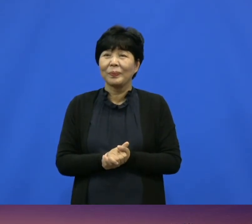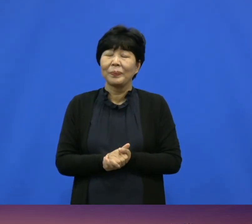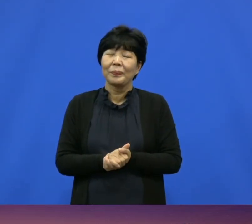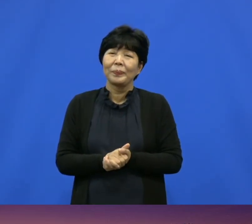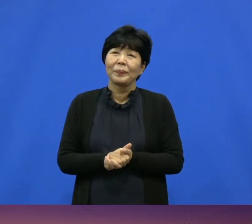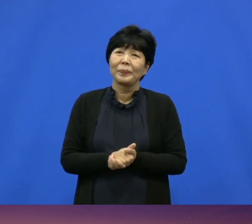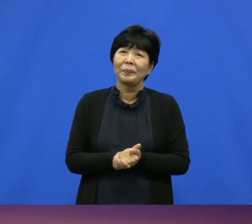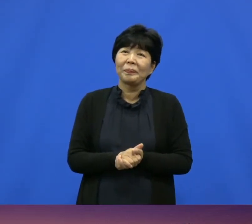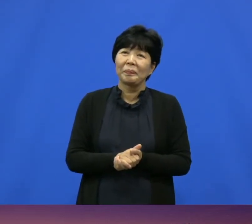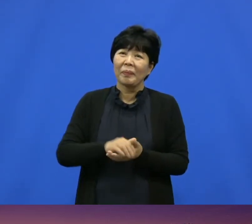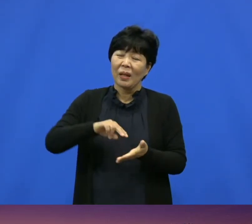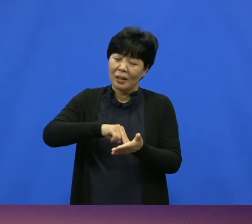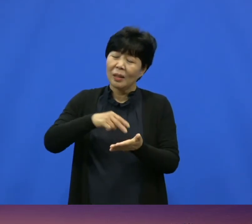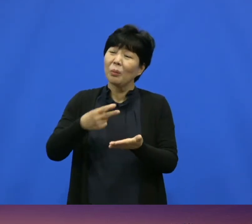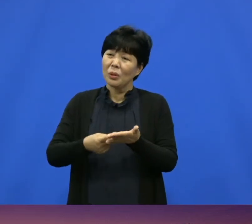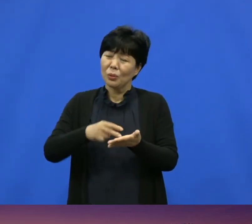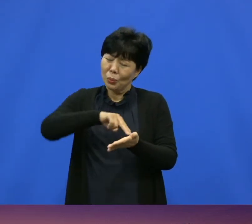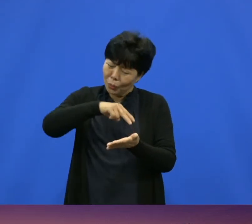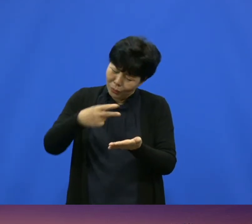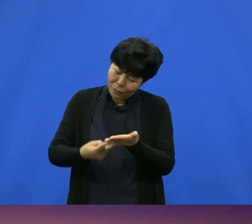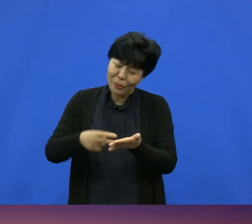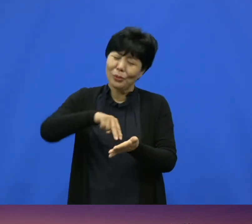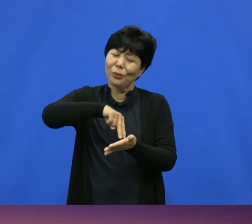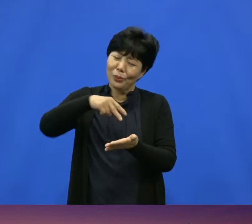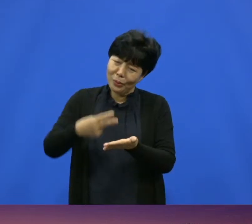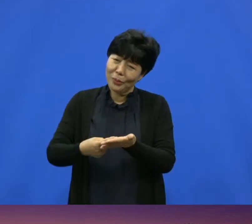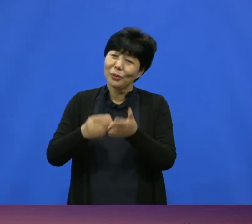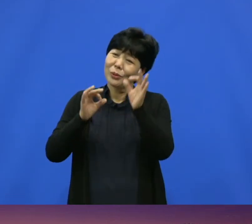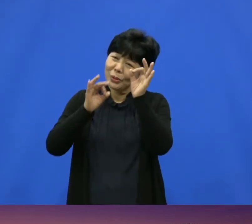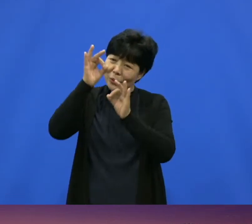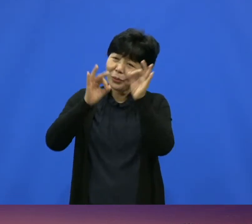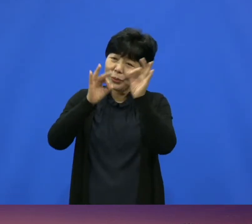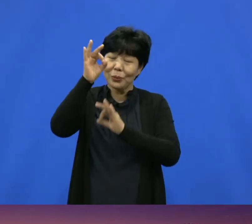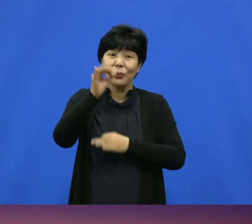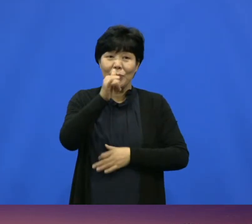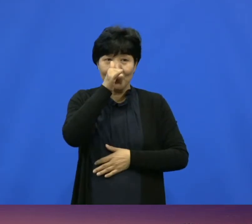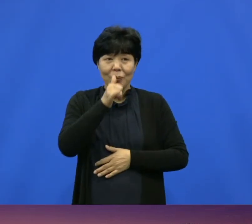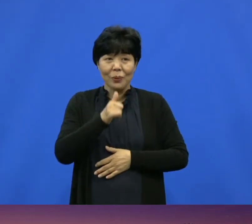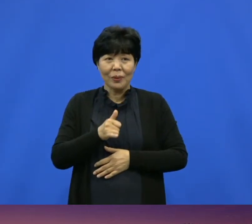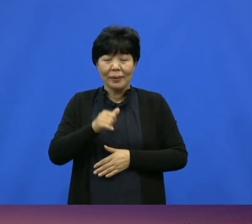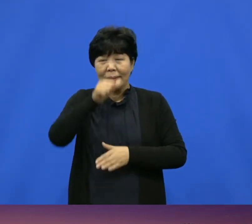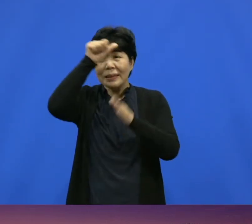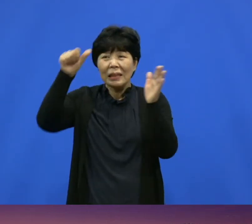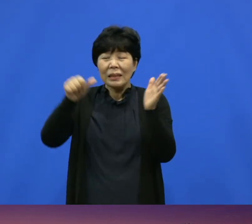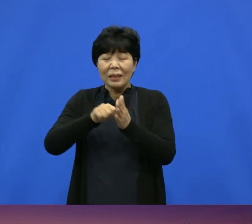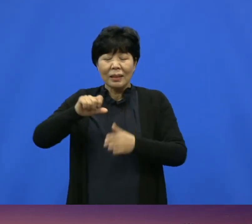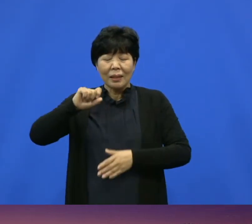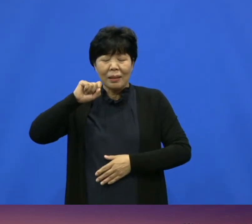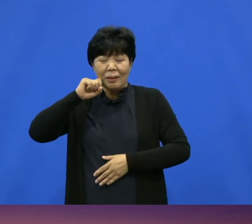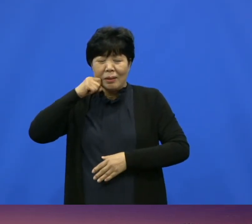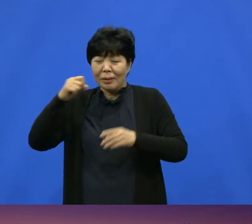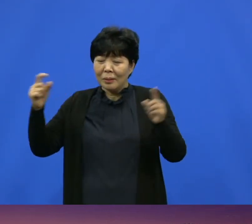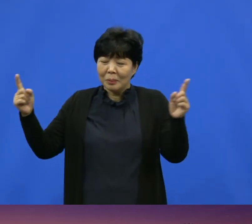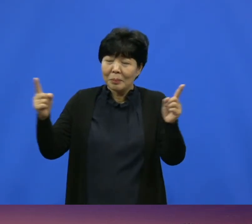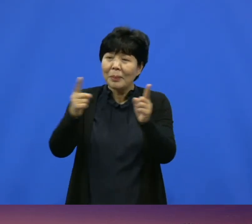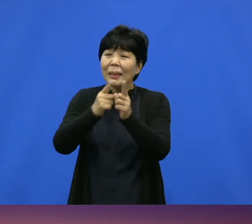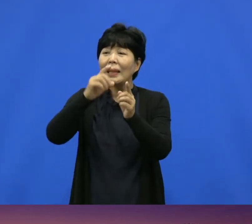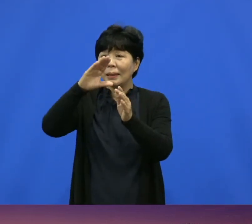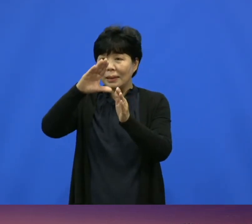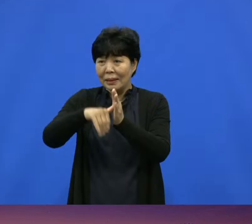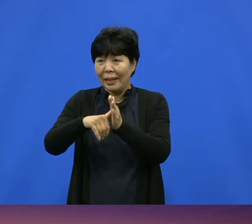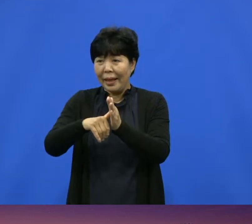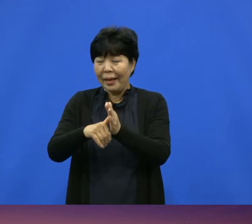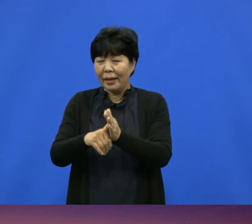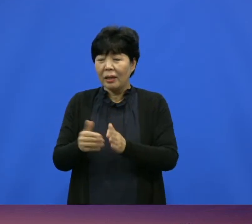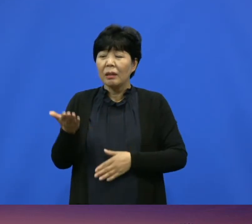어디 있겠어요? 우리 넘어져요. 자주 넘어져요. 우리 인생에 막 폭풍이 몰아닥치면, 그죠? 예수를